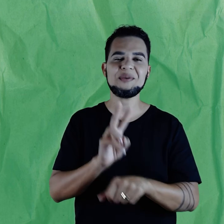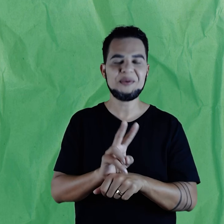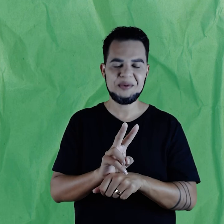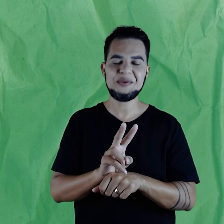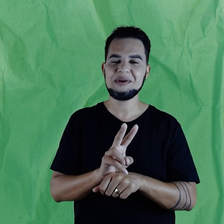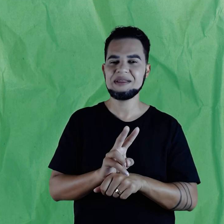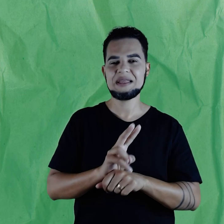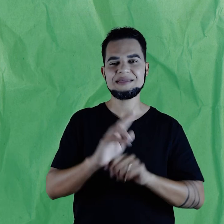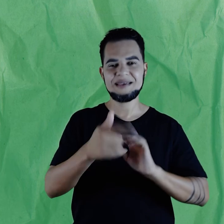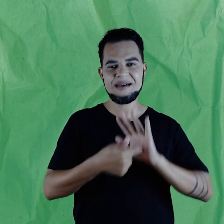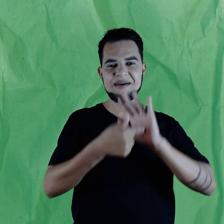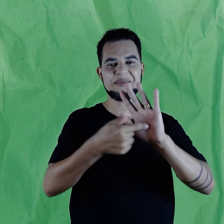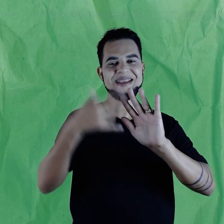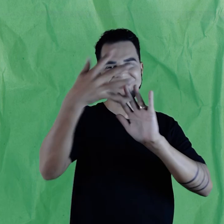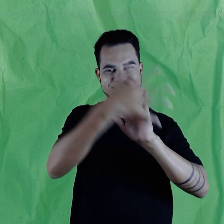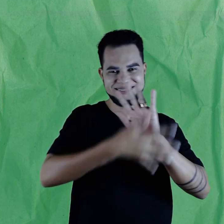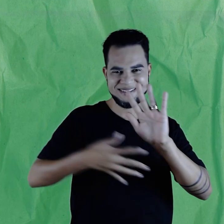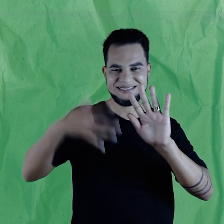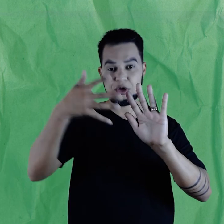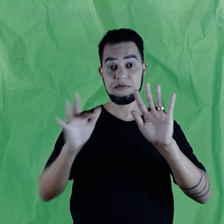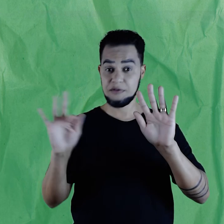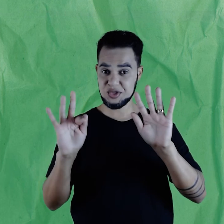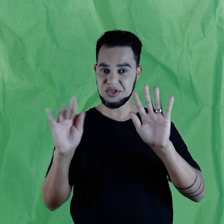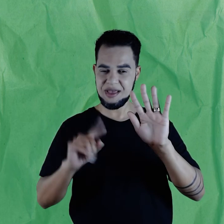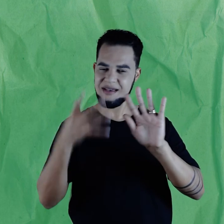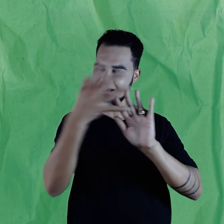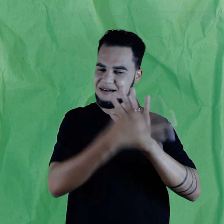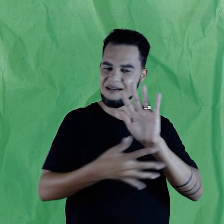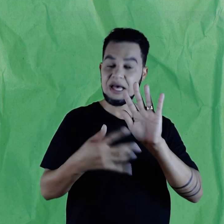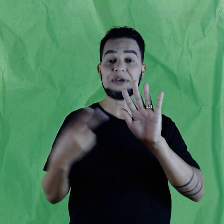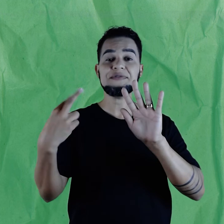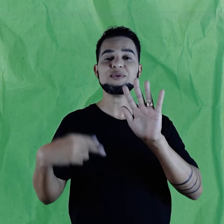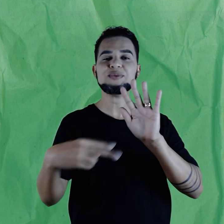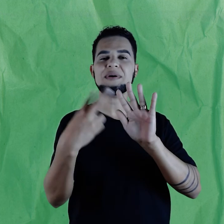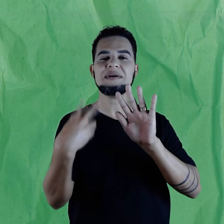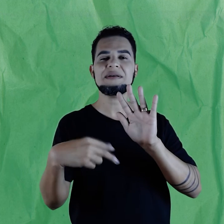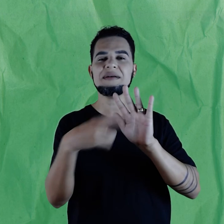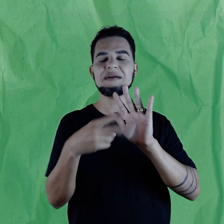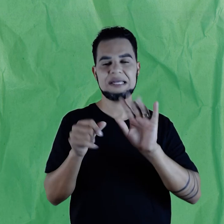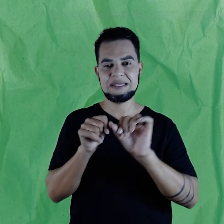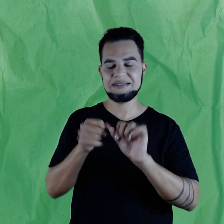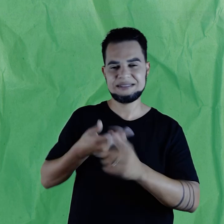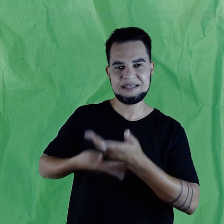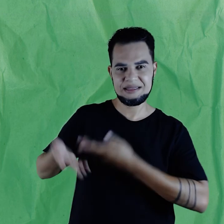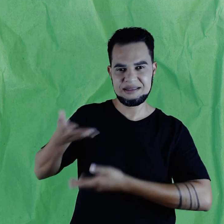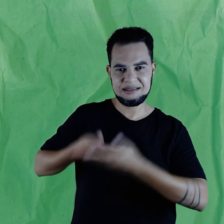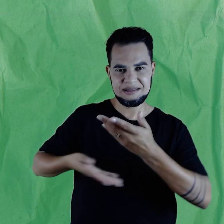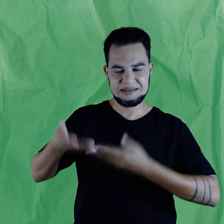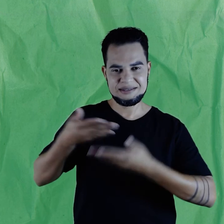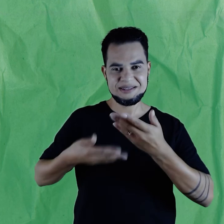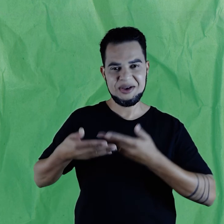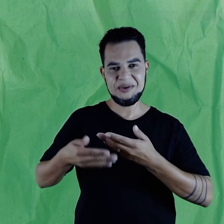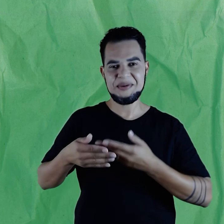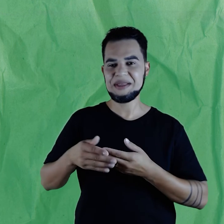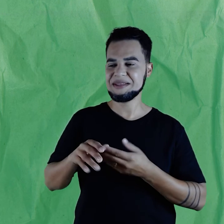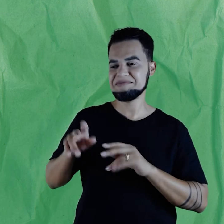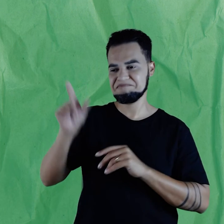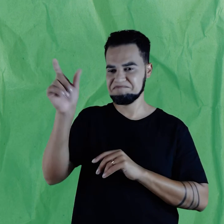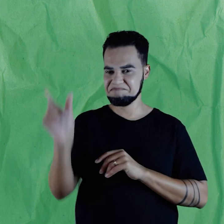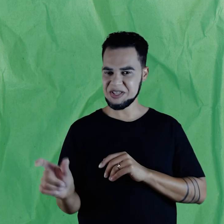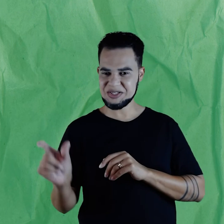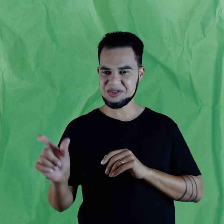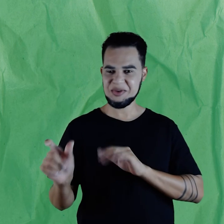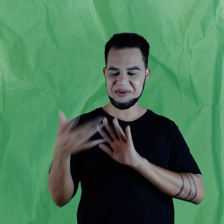site, da aplicação. Ele cuida das partes visuais, ele faz a interação entre o usuário e tela,